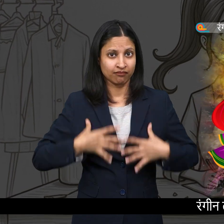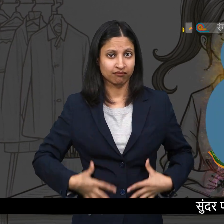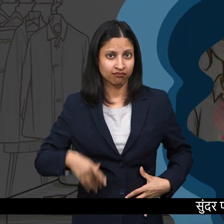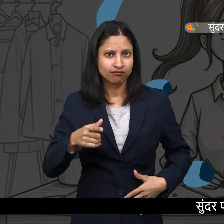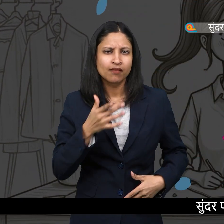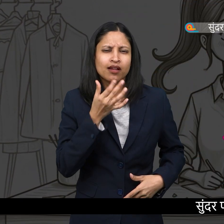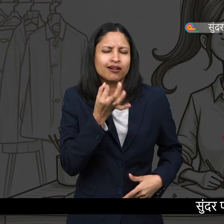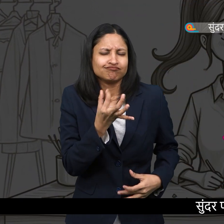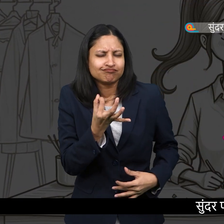सुंदर पोशाकें,